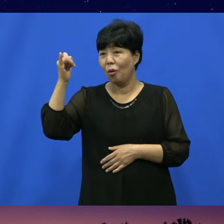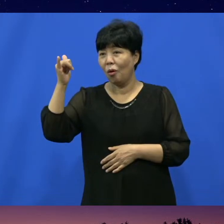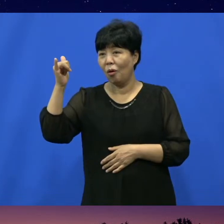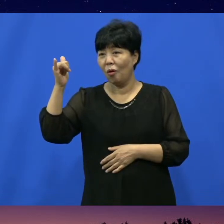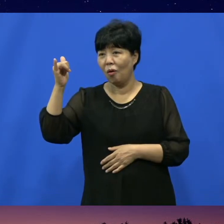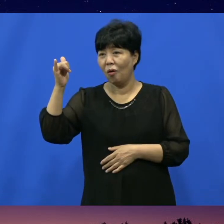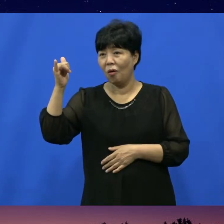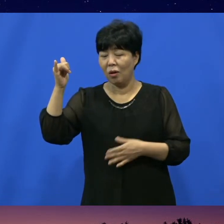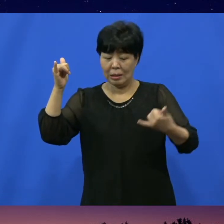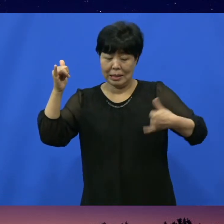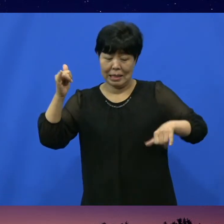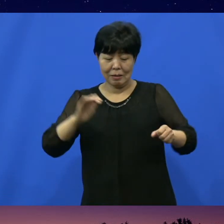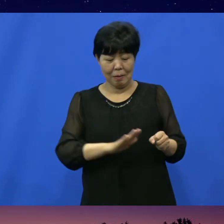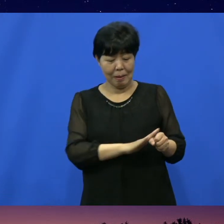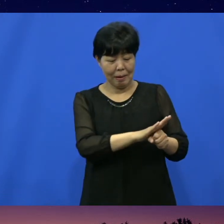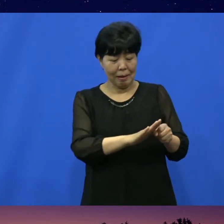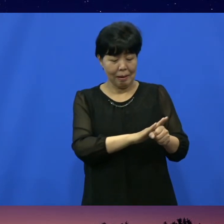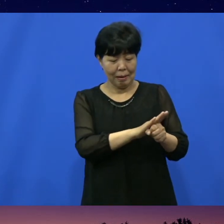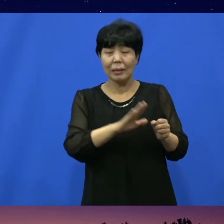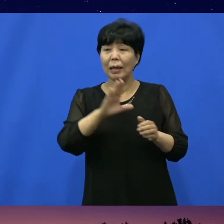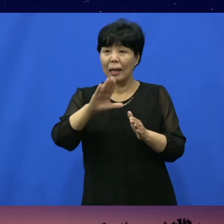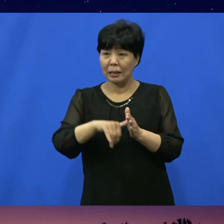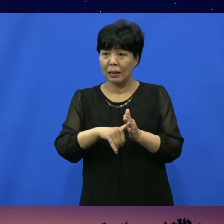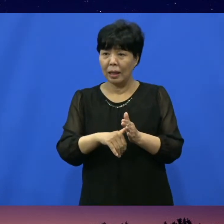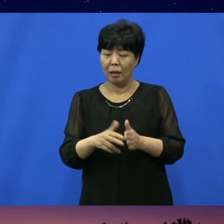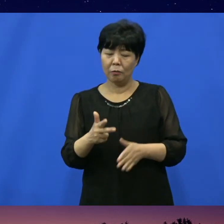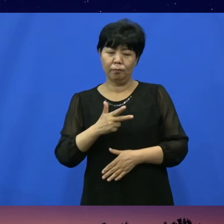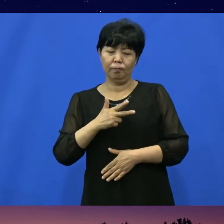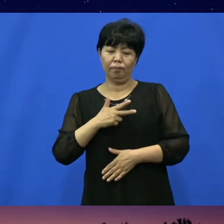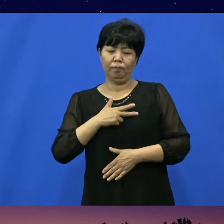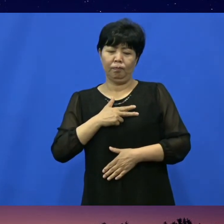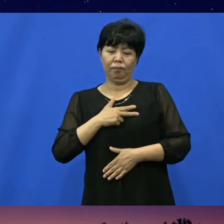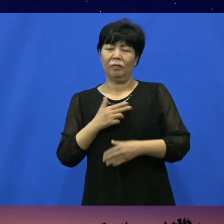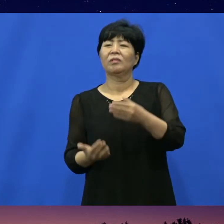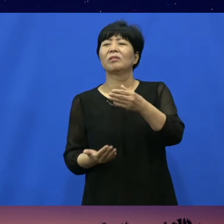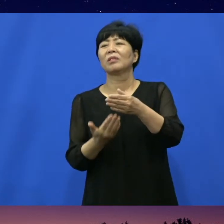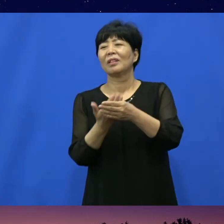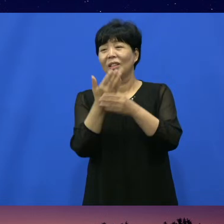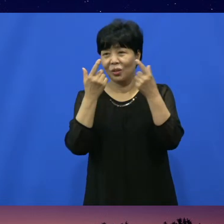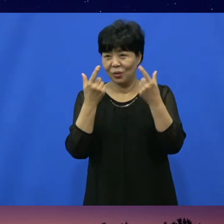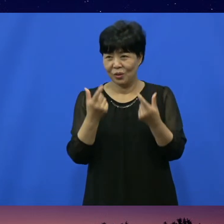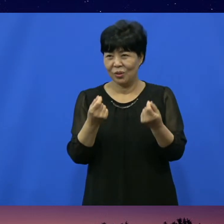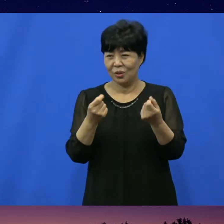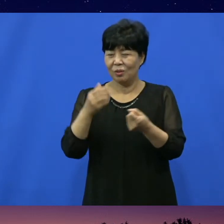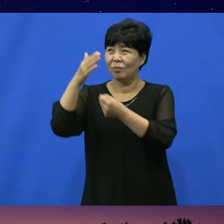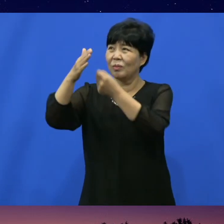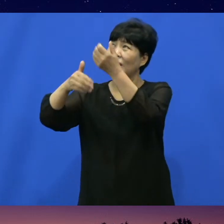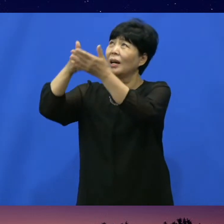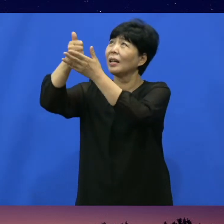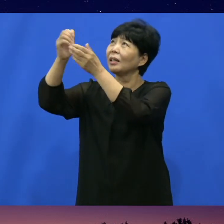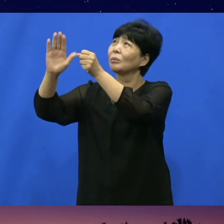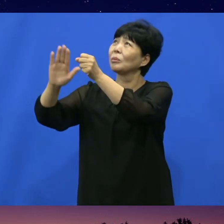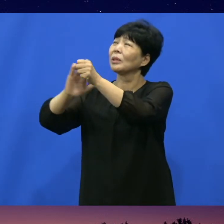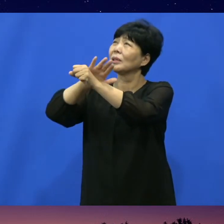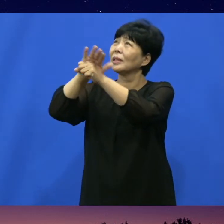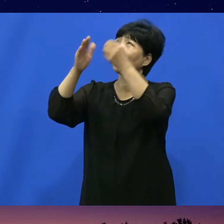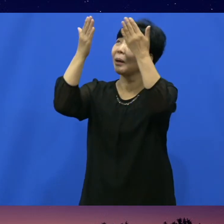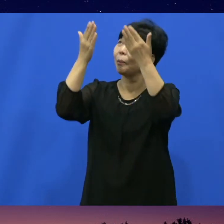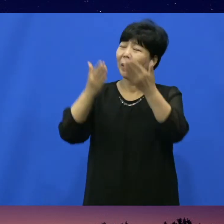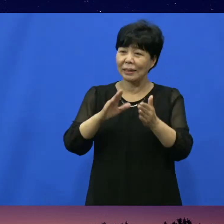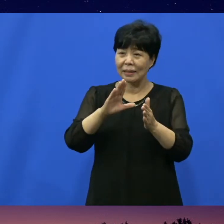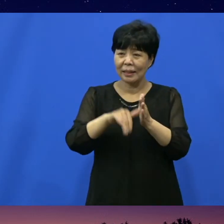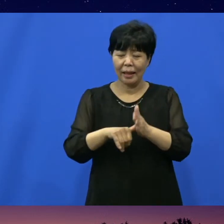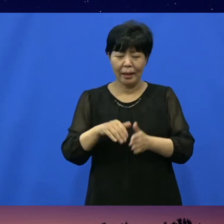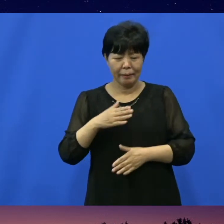하는 자존감이 생기는 거잖아요. 근데 하나님의 사랑이 그것과 비교할 수 없는, 하나님 앞에서 내가 얼마나 소중한,